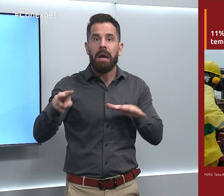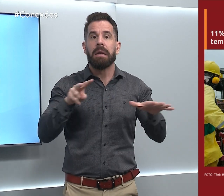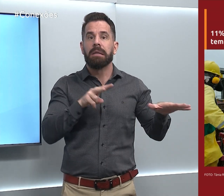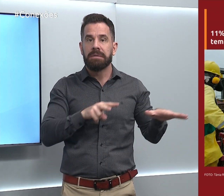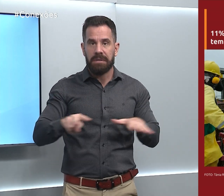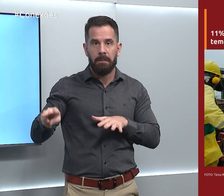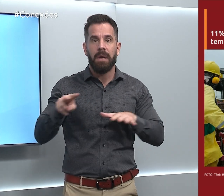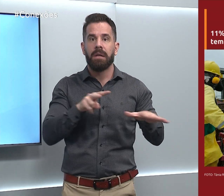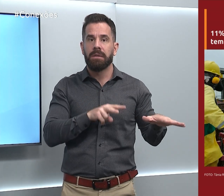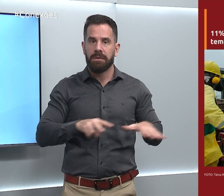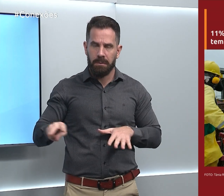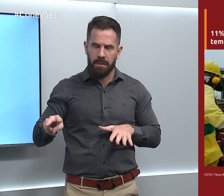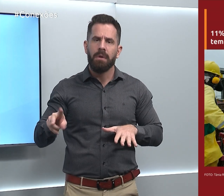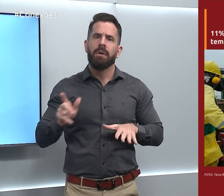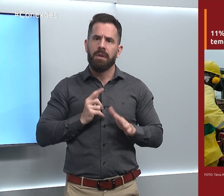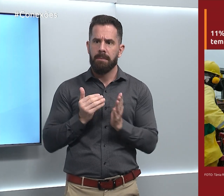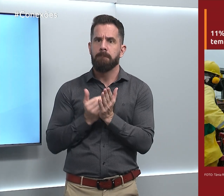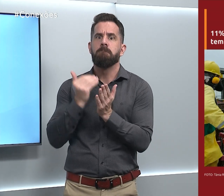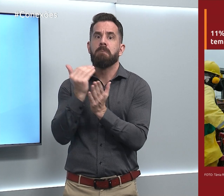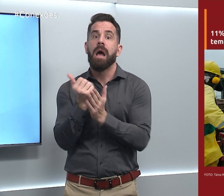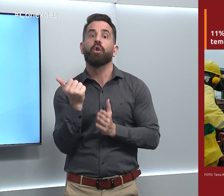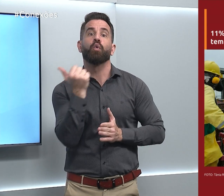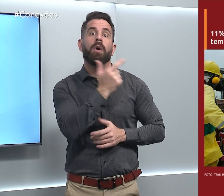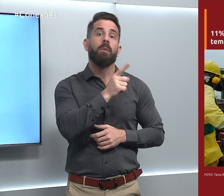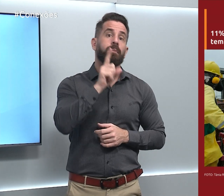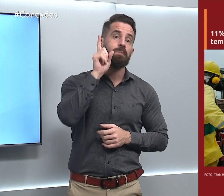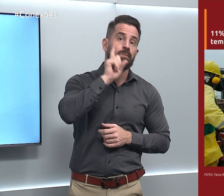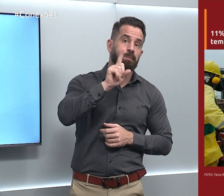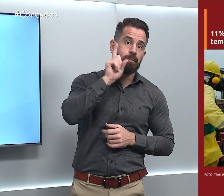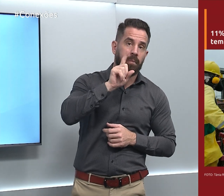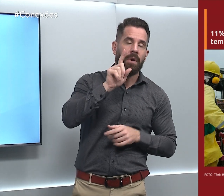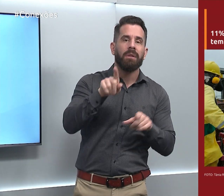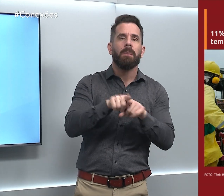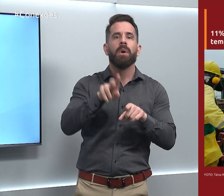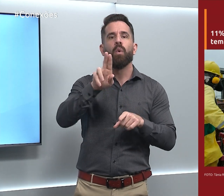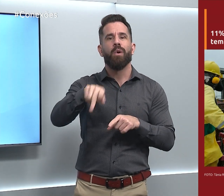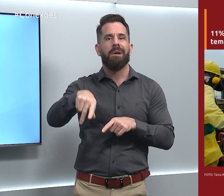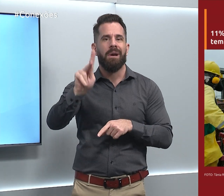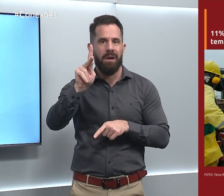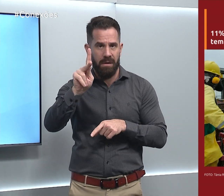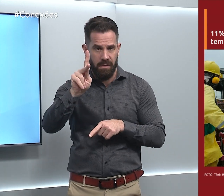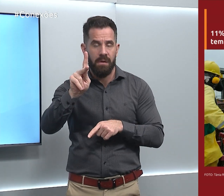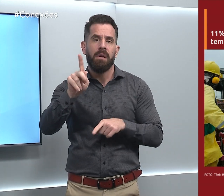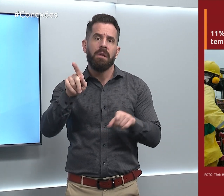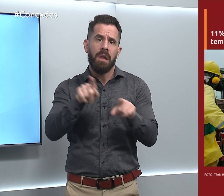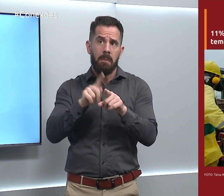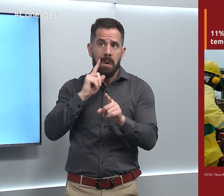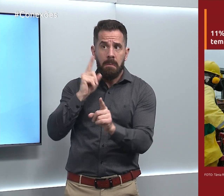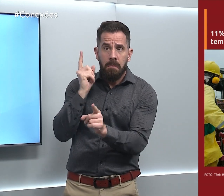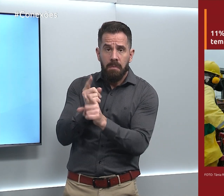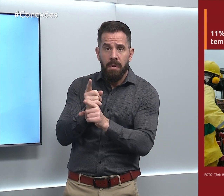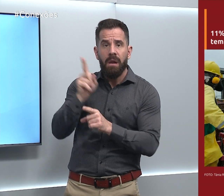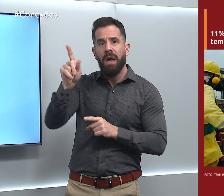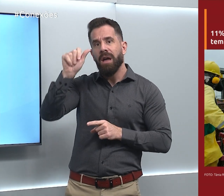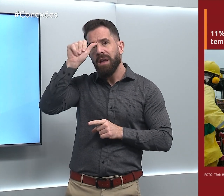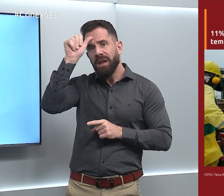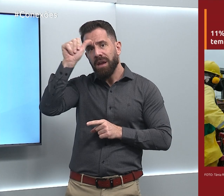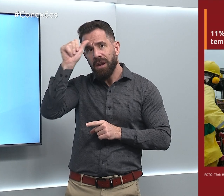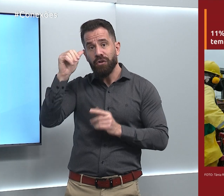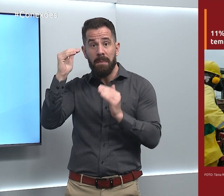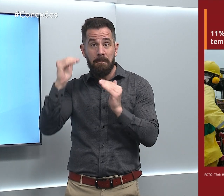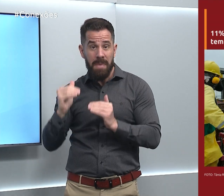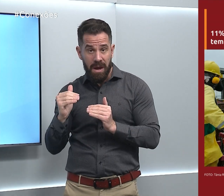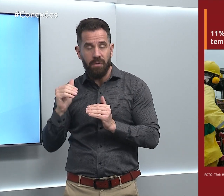Estados Unidos e Reino Unido, mas fica abaixo da média encontrada em países como Índia e México.